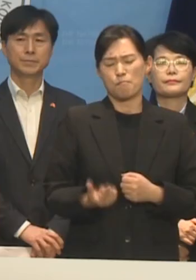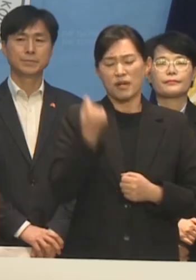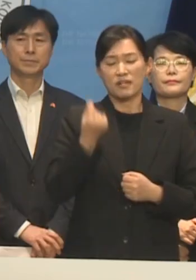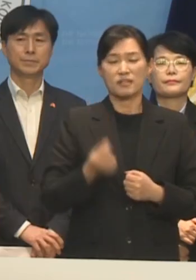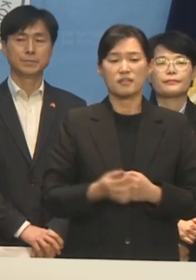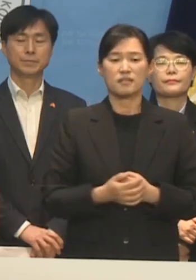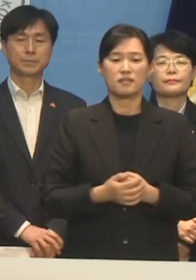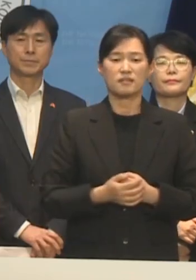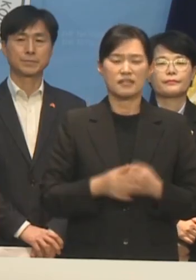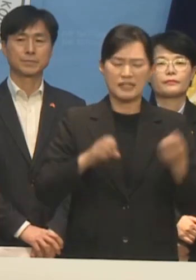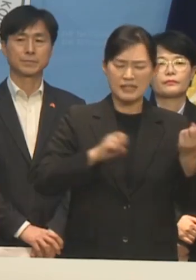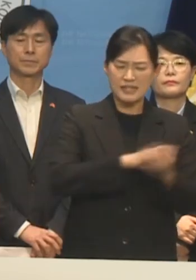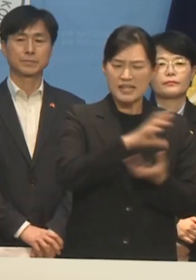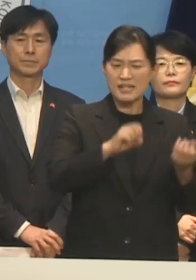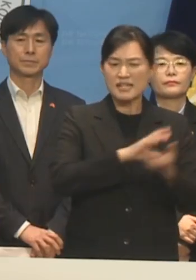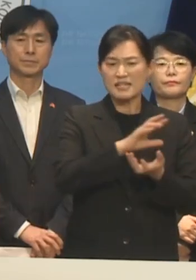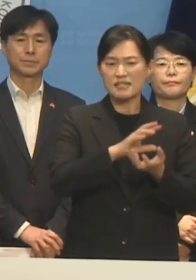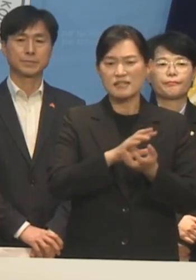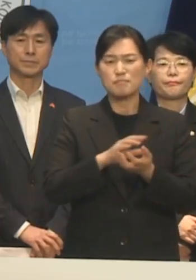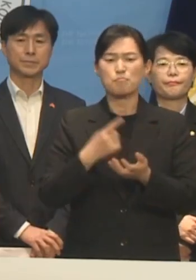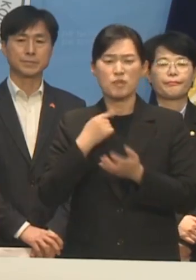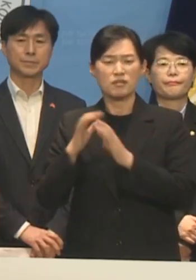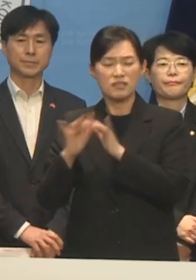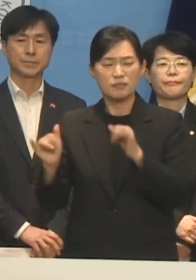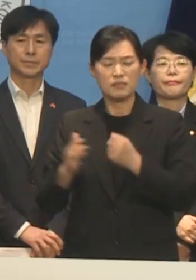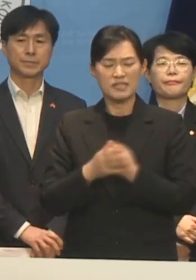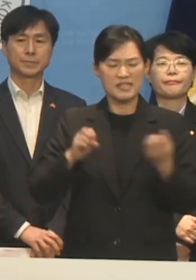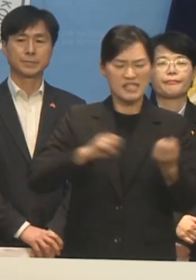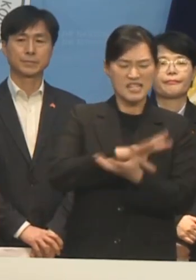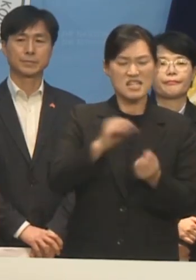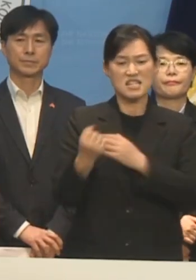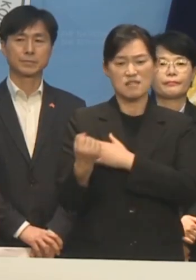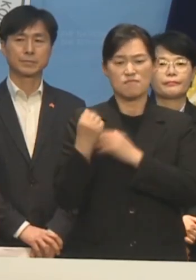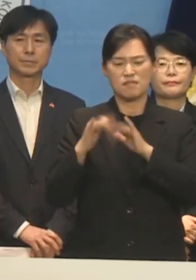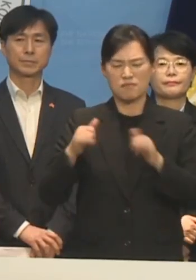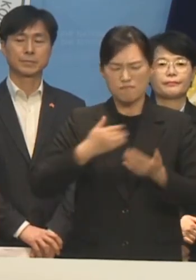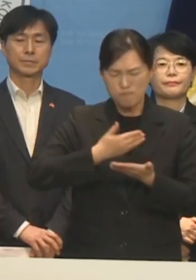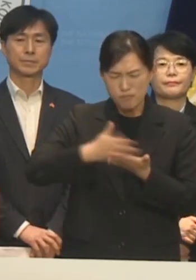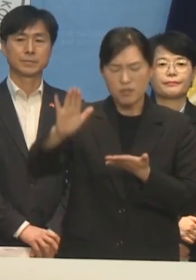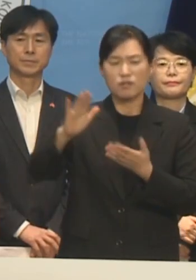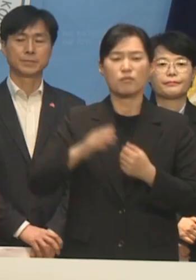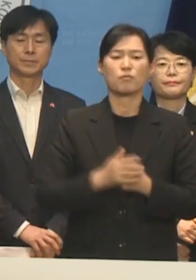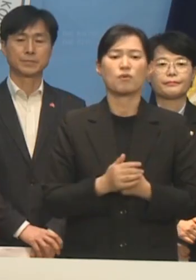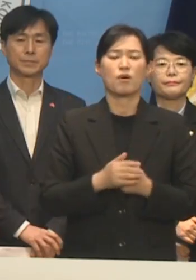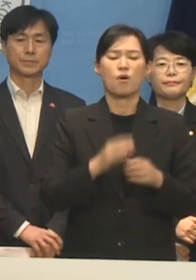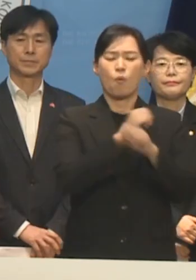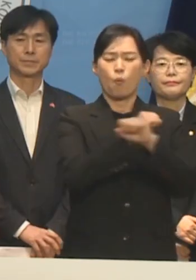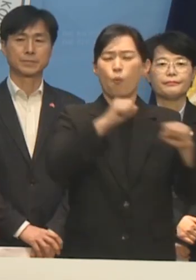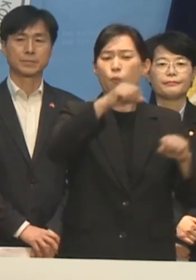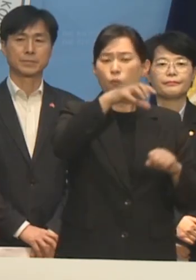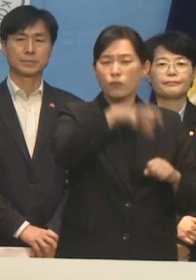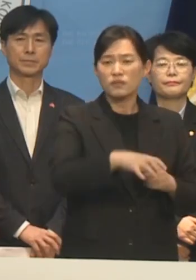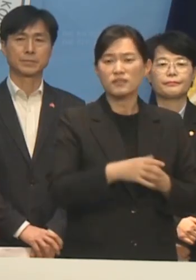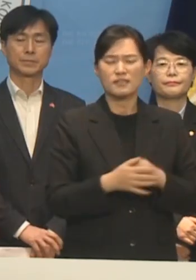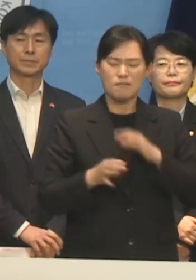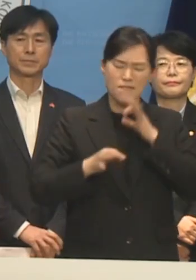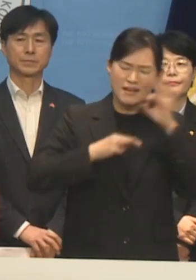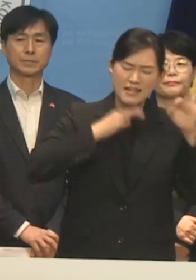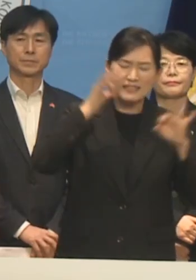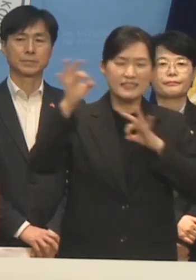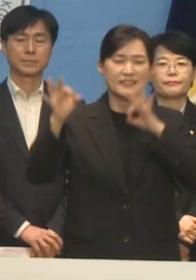조속히 내란범과 내란 세력을 몰아내고 광장에서